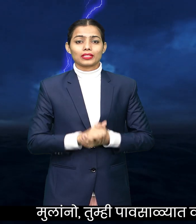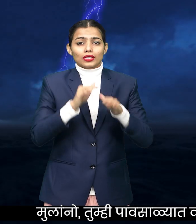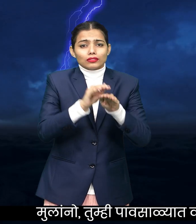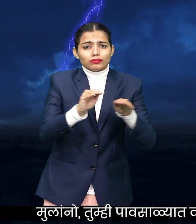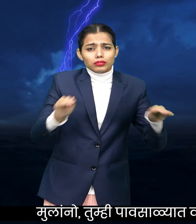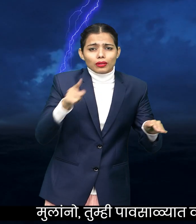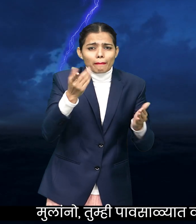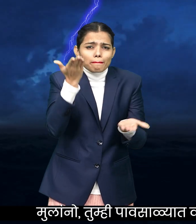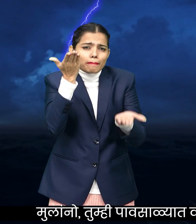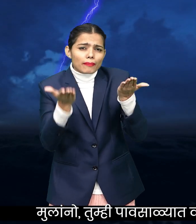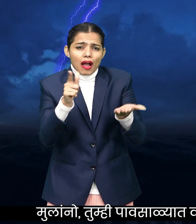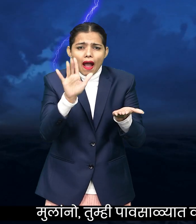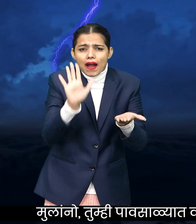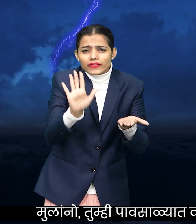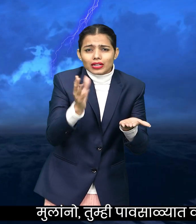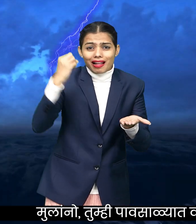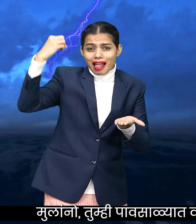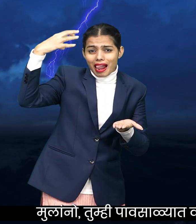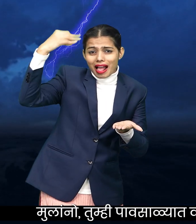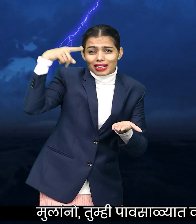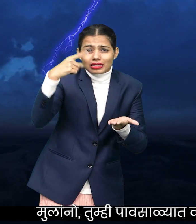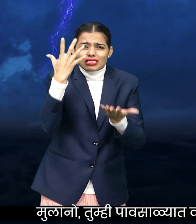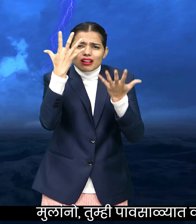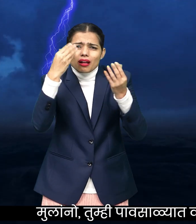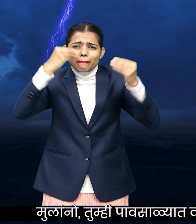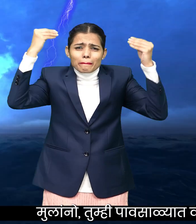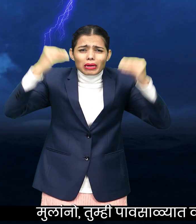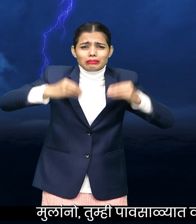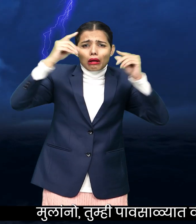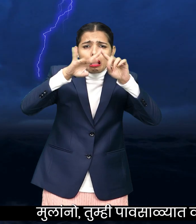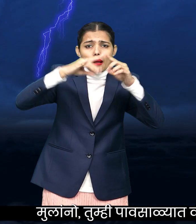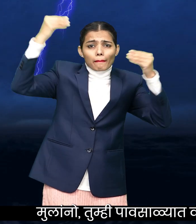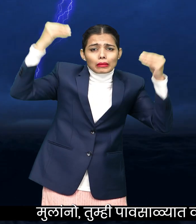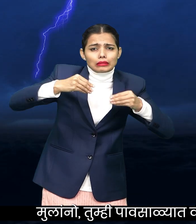मुलांनो, तुम्ही पावसाळ्यात वीज चमकताना पाहिली असेल, बरोबर ना?